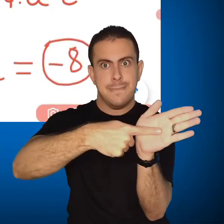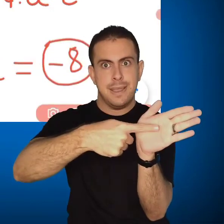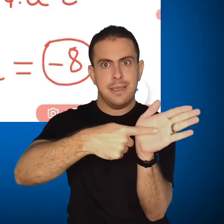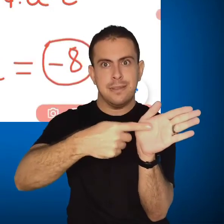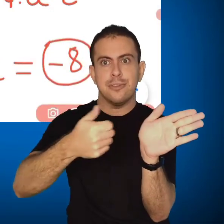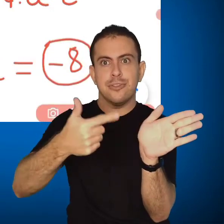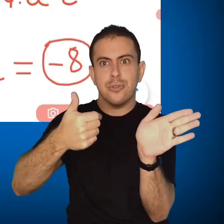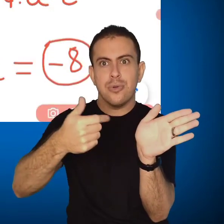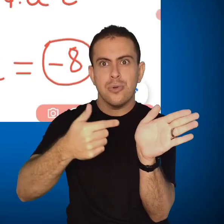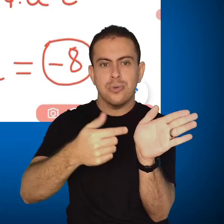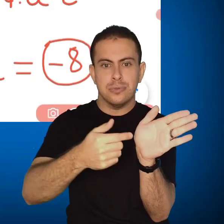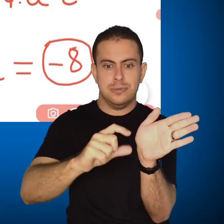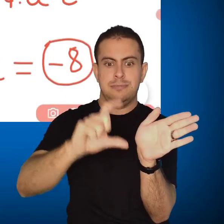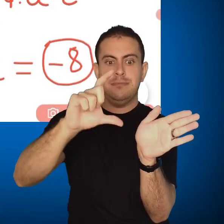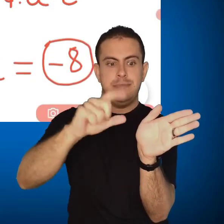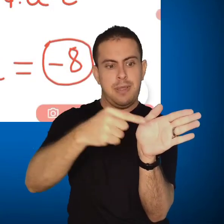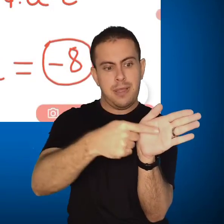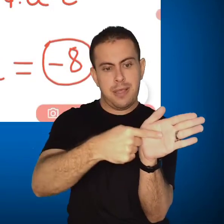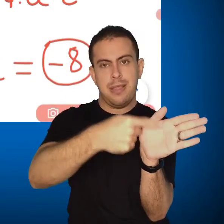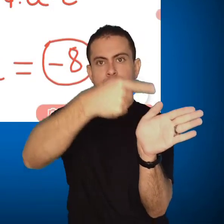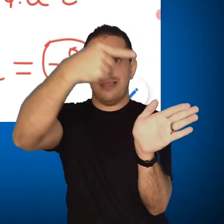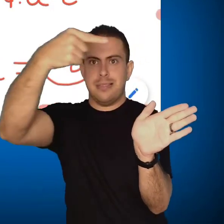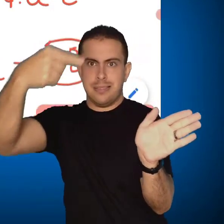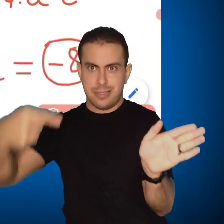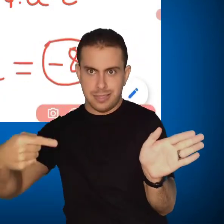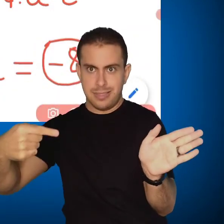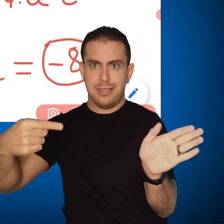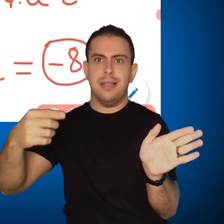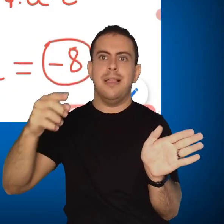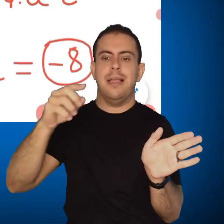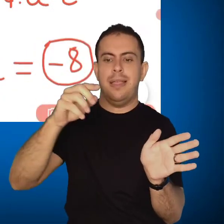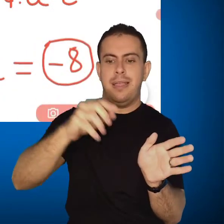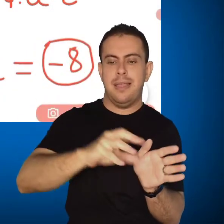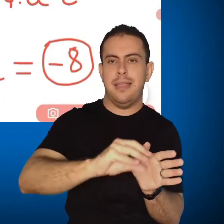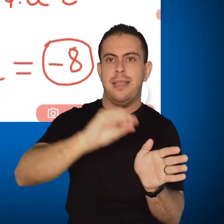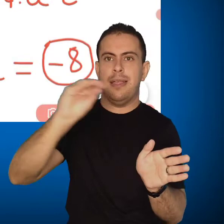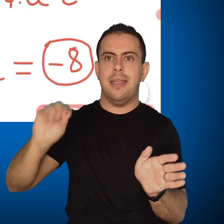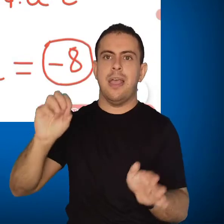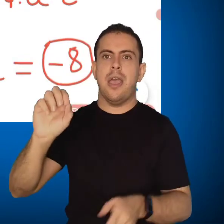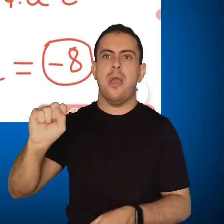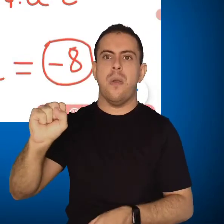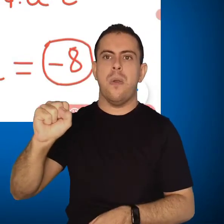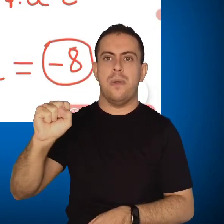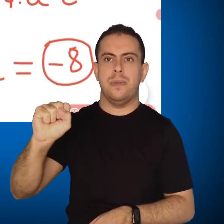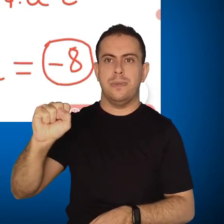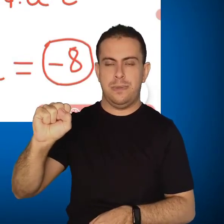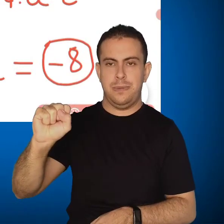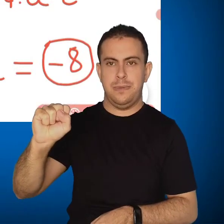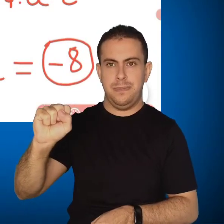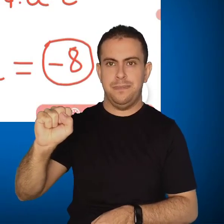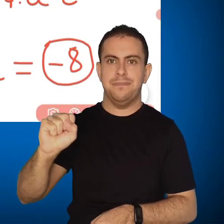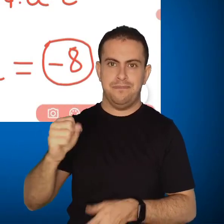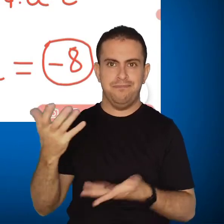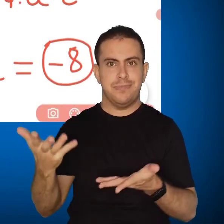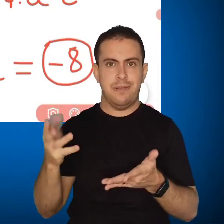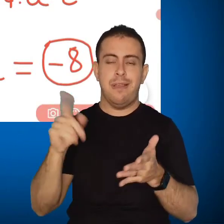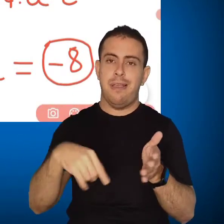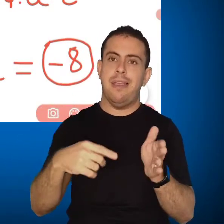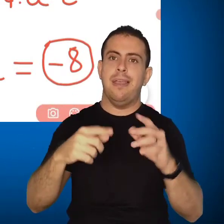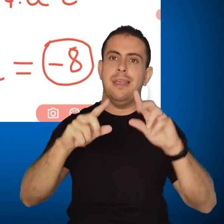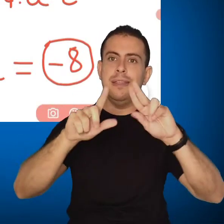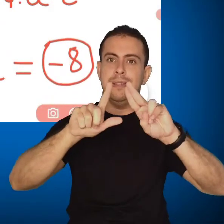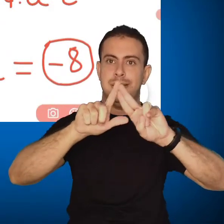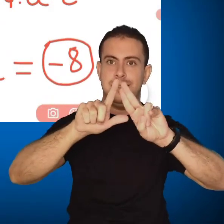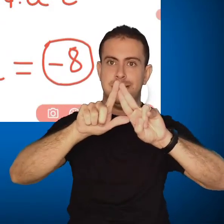né? Sinais diferentes, a gente subtrai os termos, subtrai o 12 e o 4, fica menos 8, delta deu